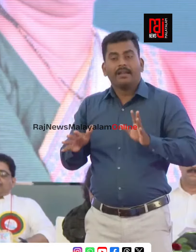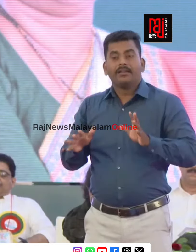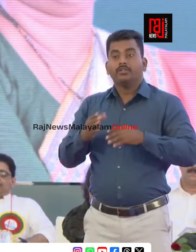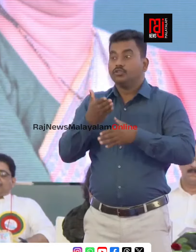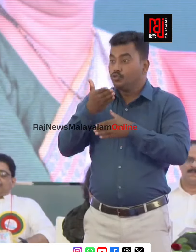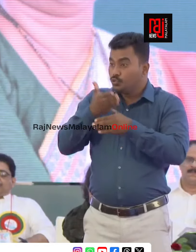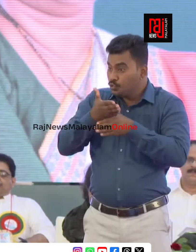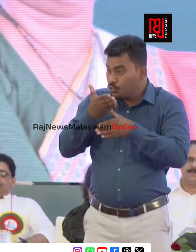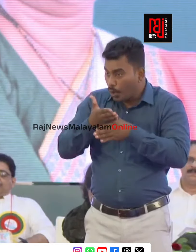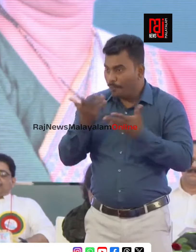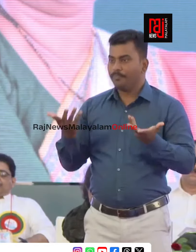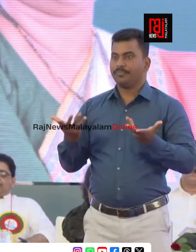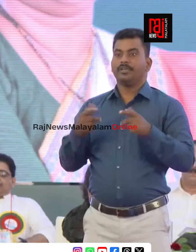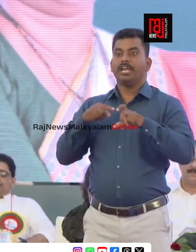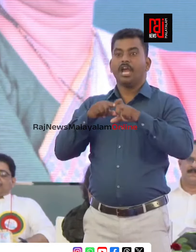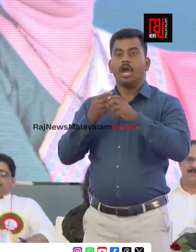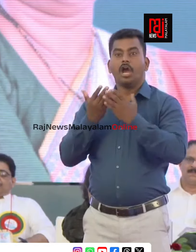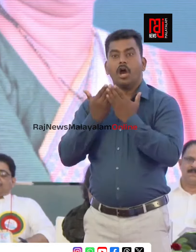തൊഴിൽ പരിശീലനം,